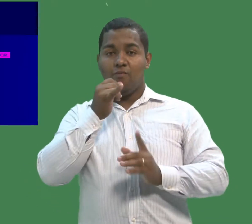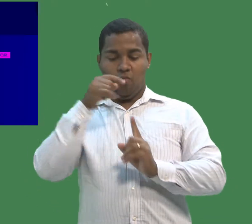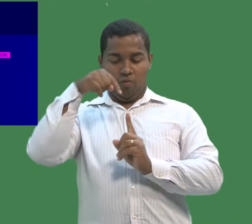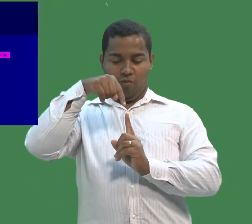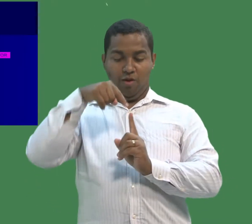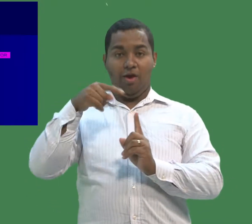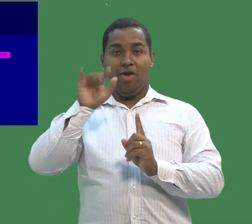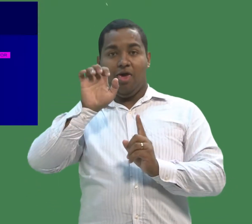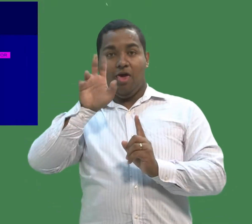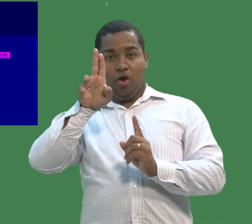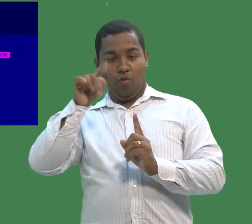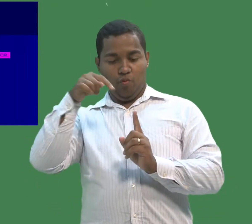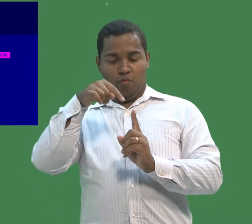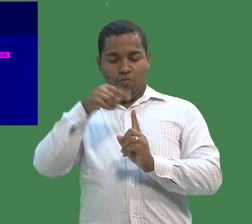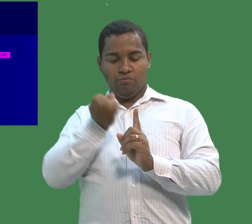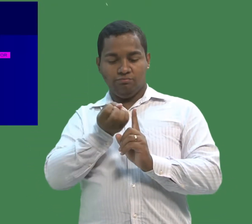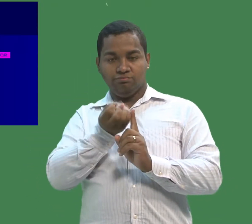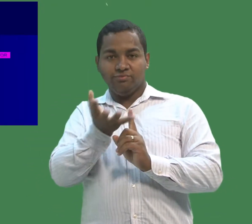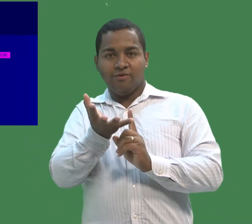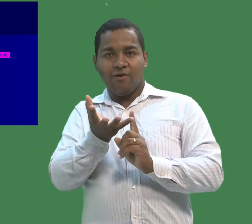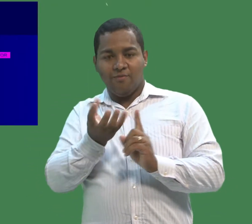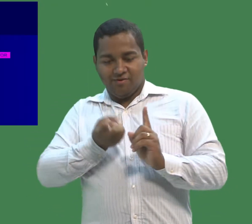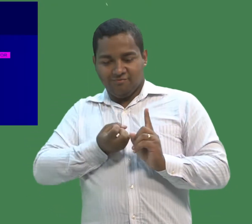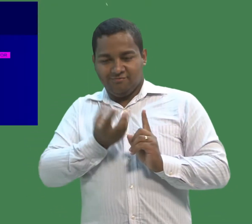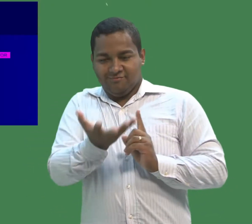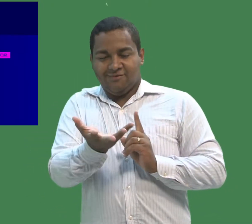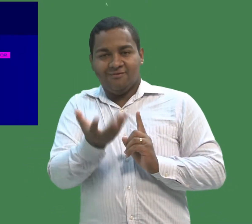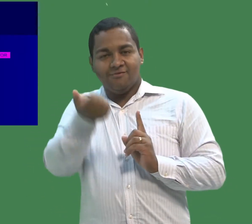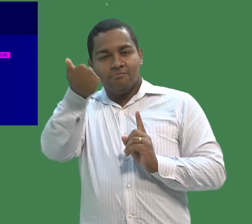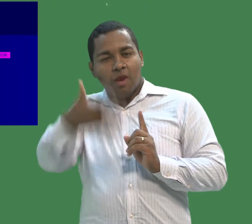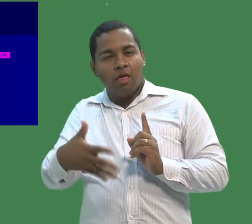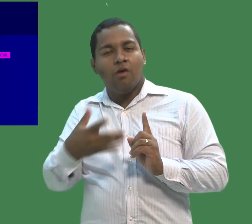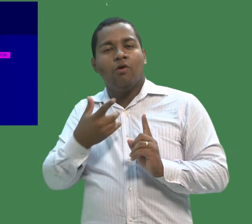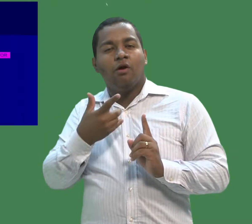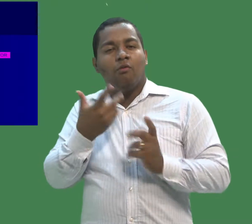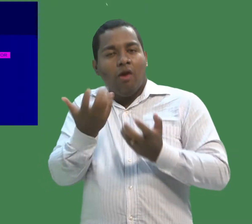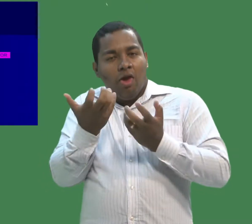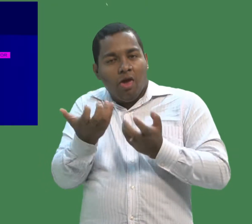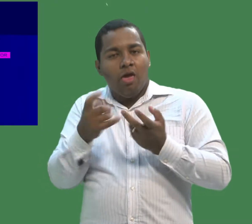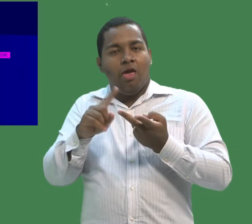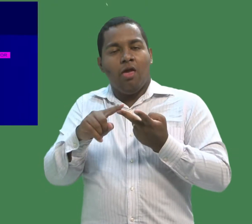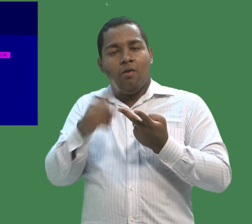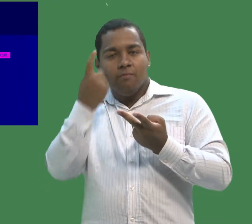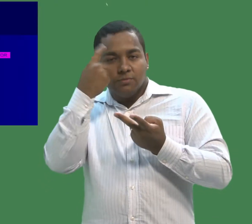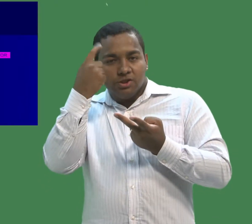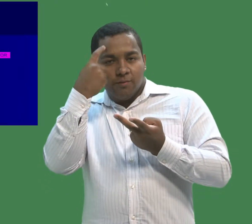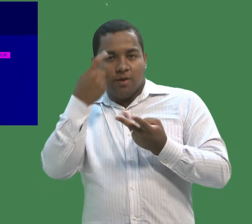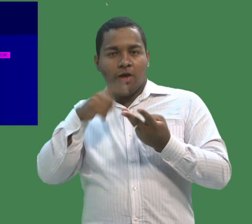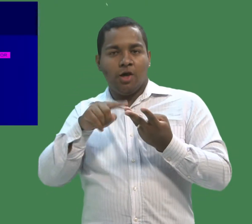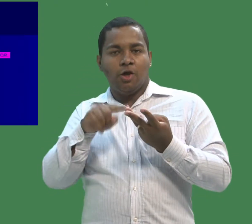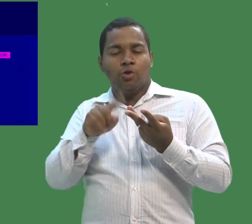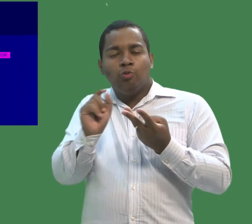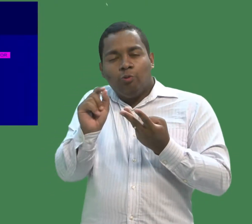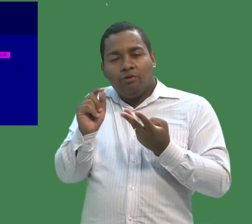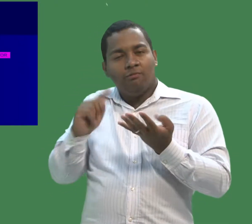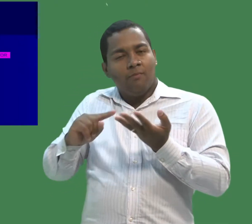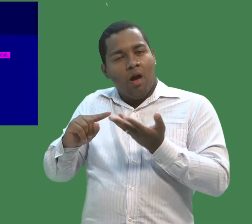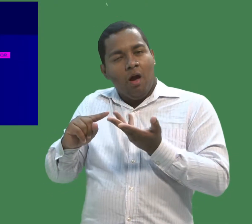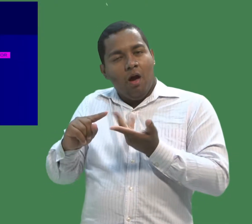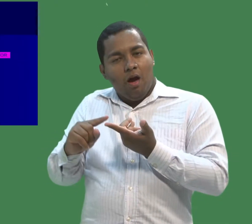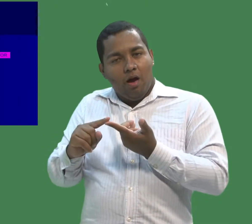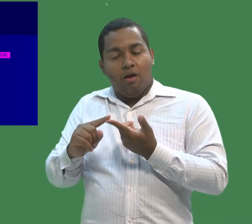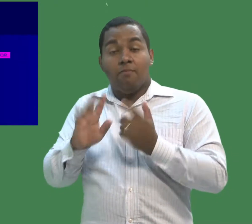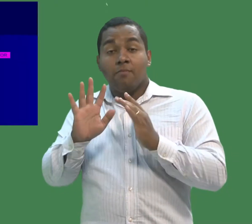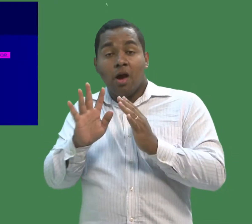Onde o eu é quem expressa a sua vontade, os seus anseios, o seu pensamento, o